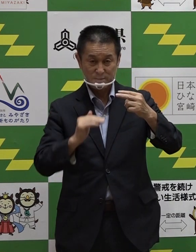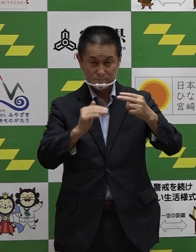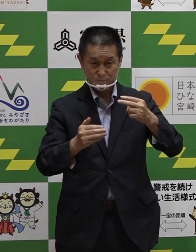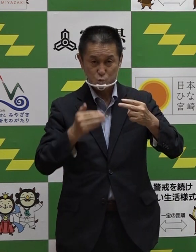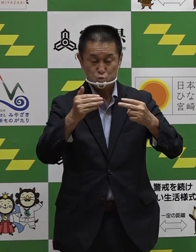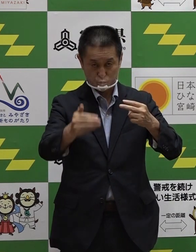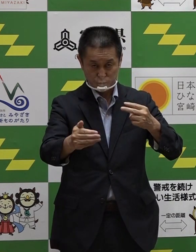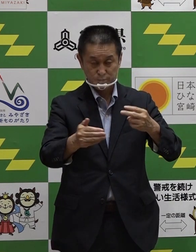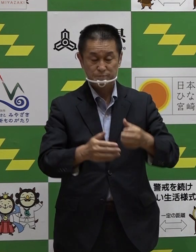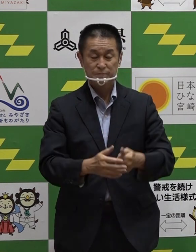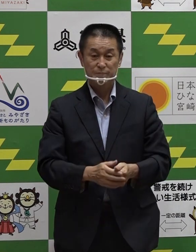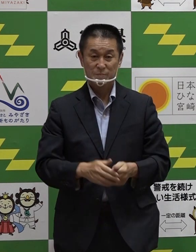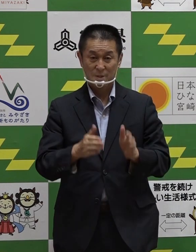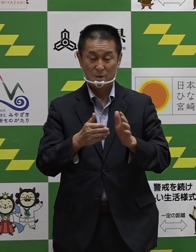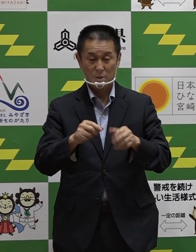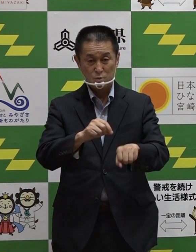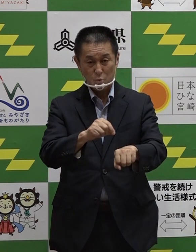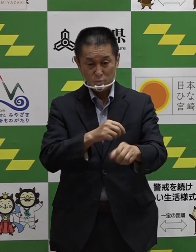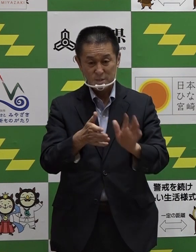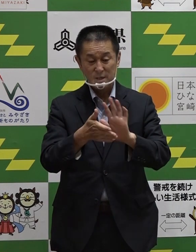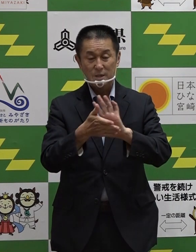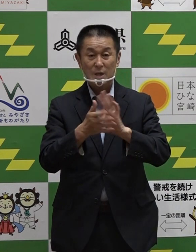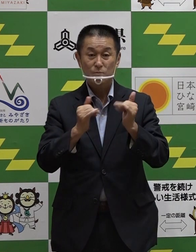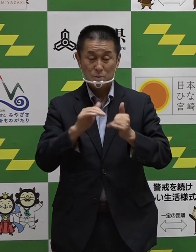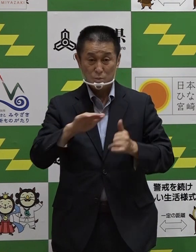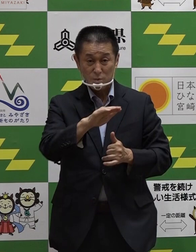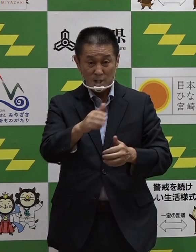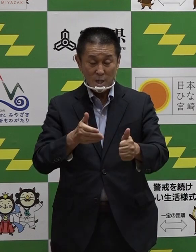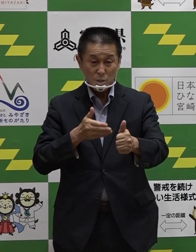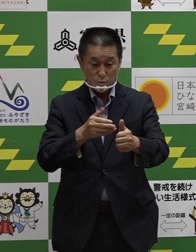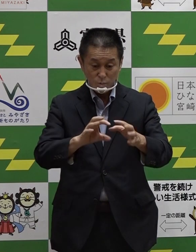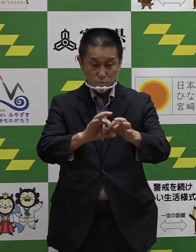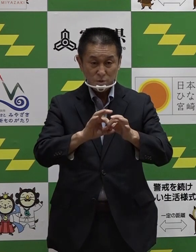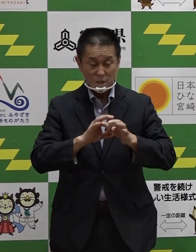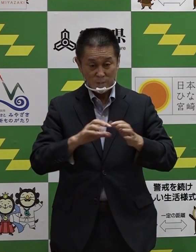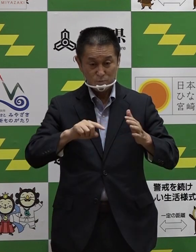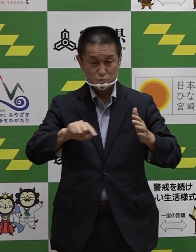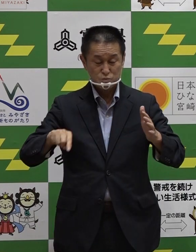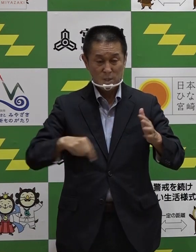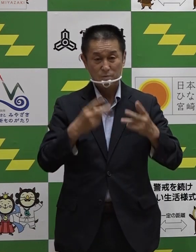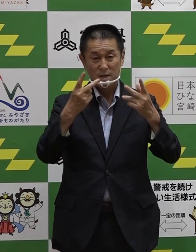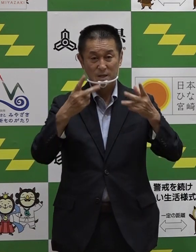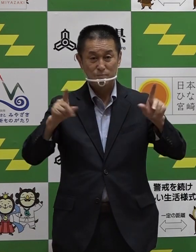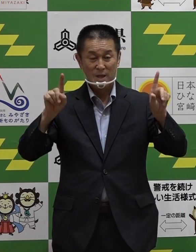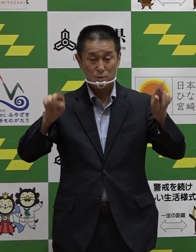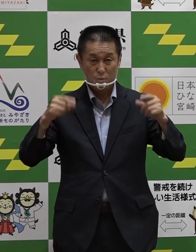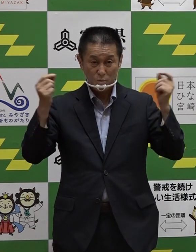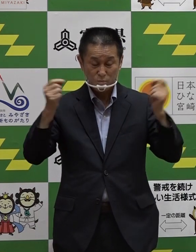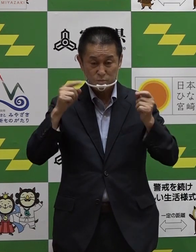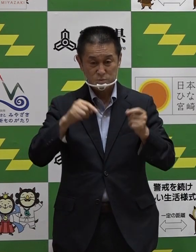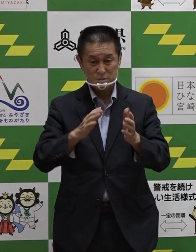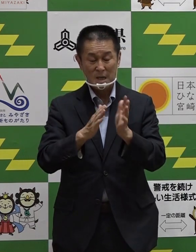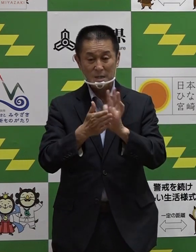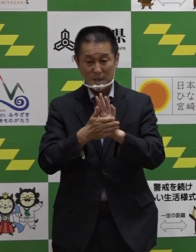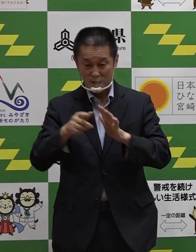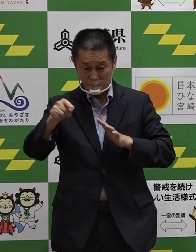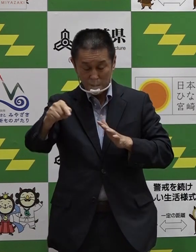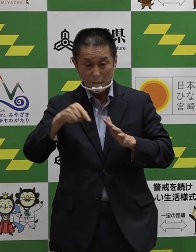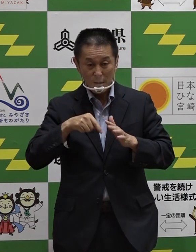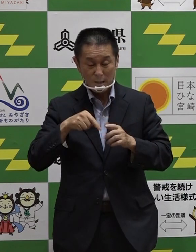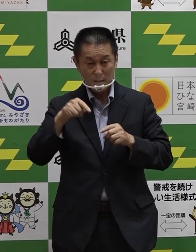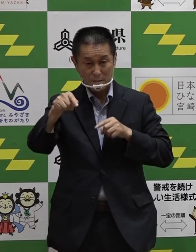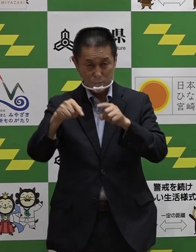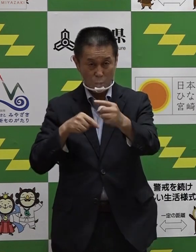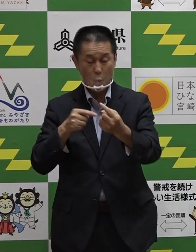中でも特に、県民の皆様に直接関わってくる内容として、イベントの取り扱いと県をまたいだ往来ということ